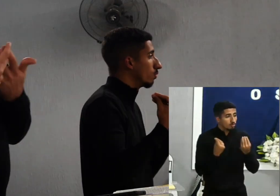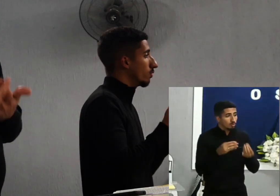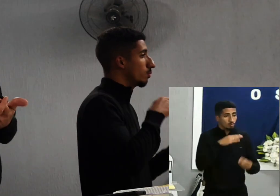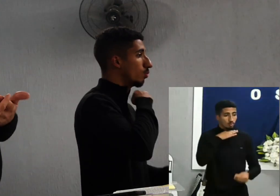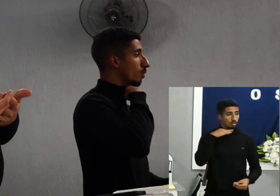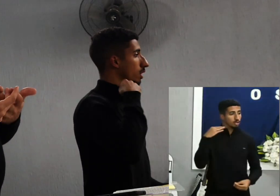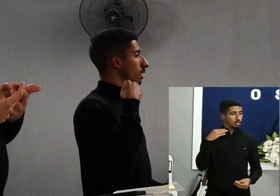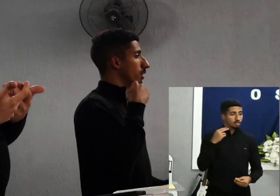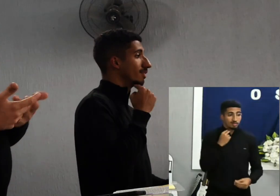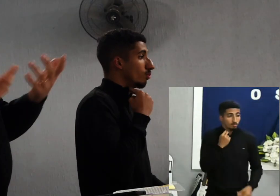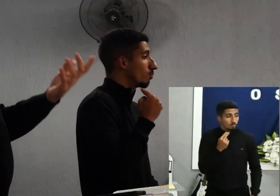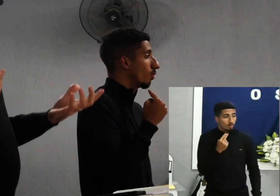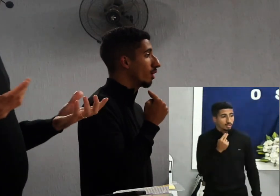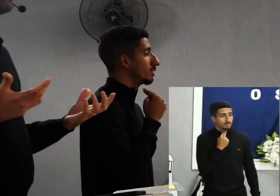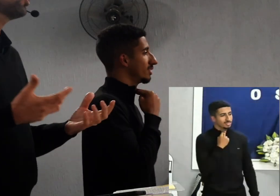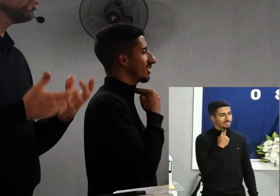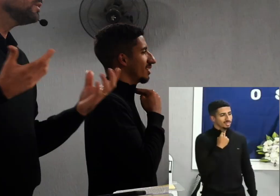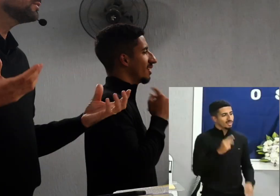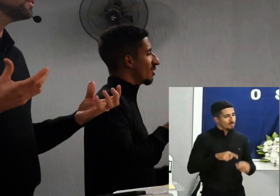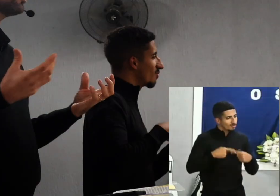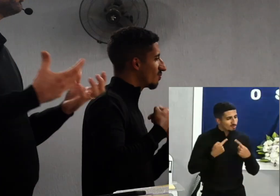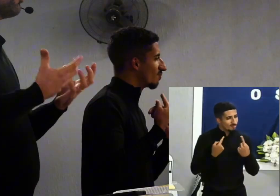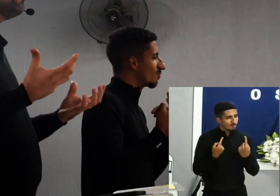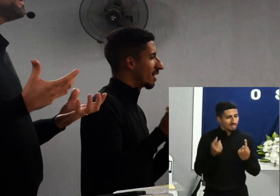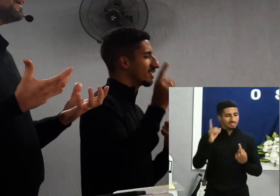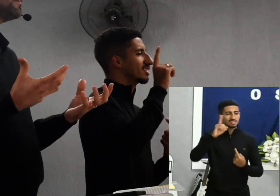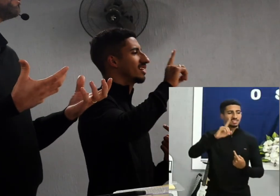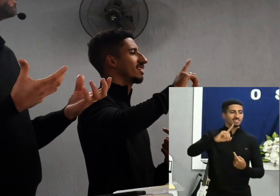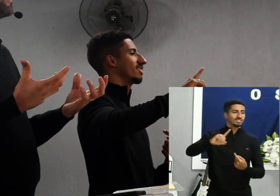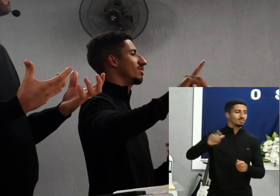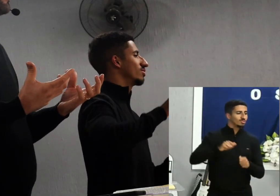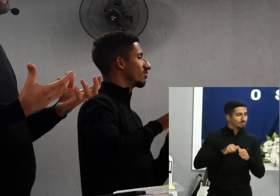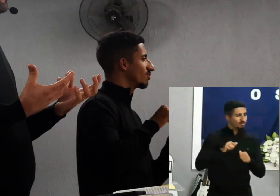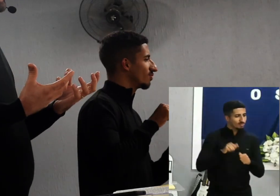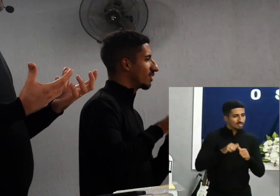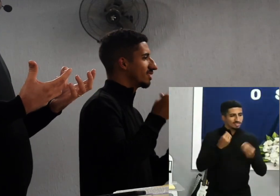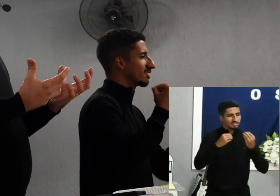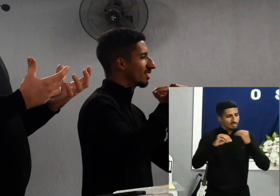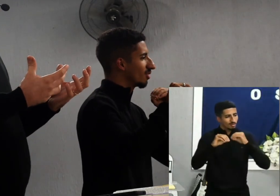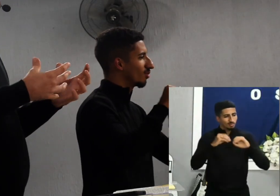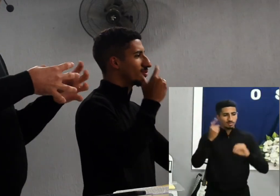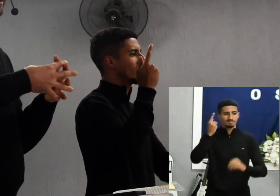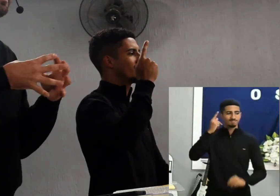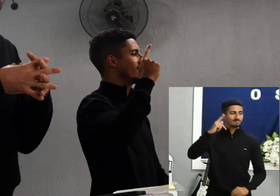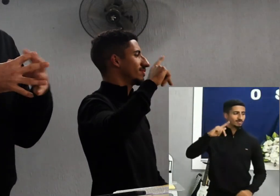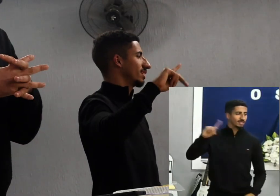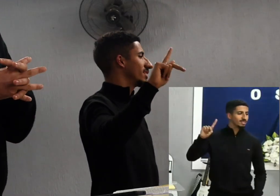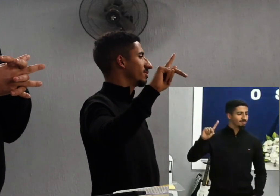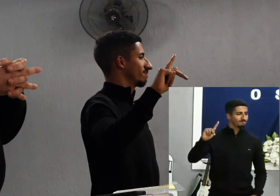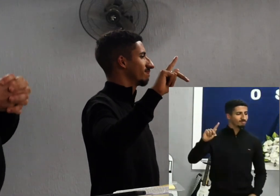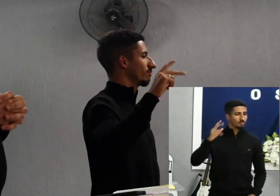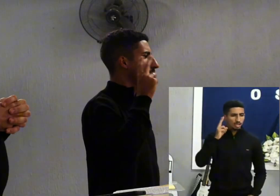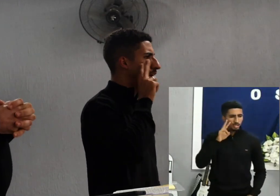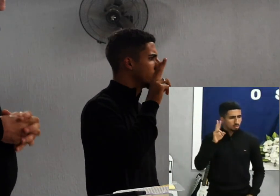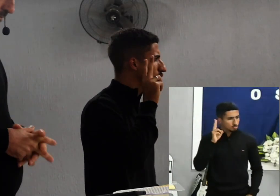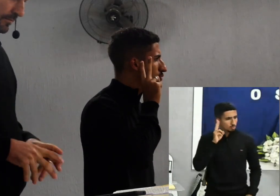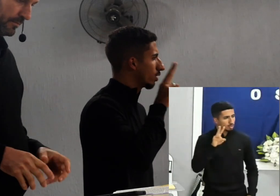do Senhor. Como? Cruz. Isso não combina. A história não